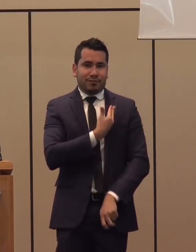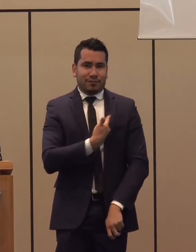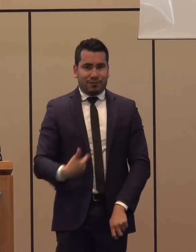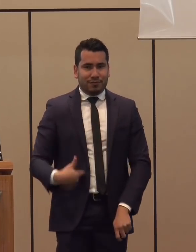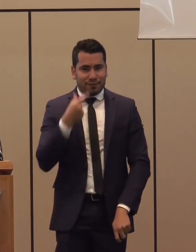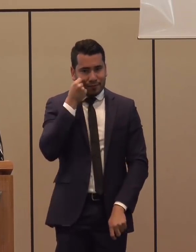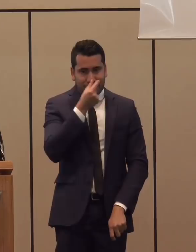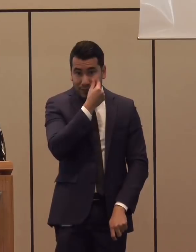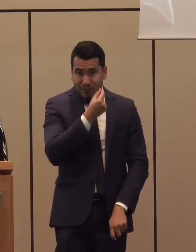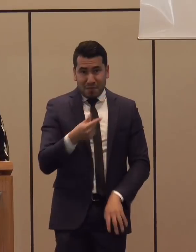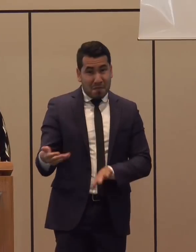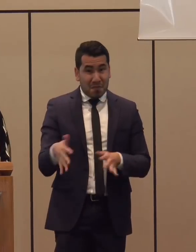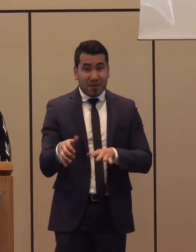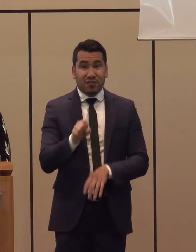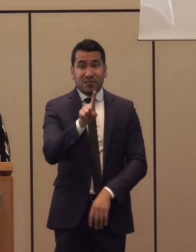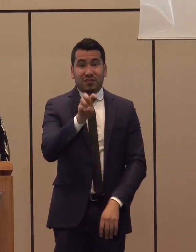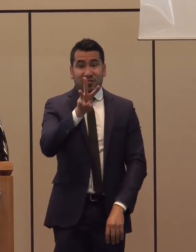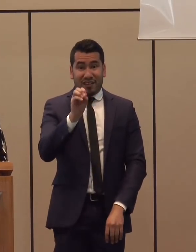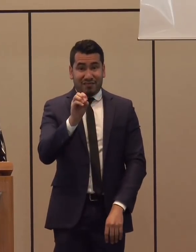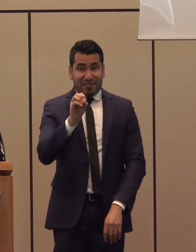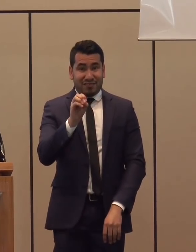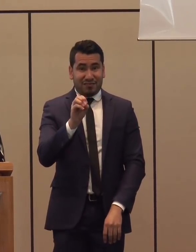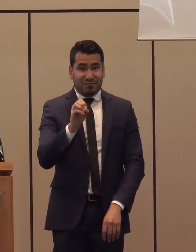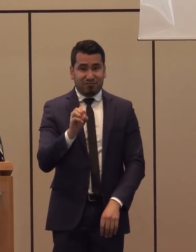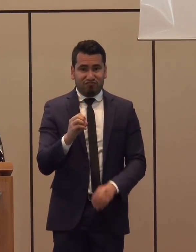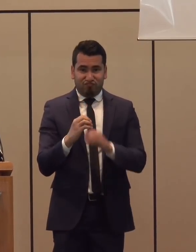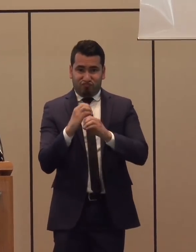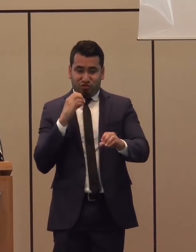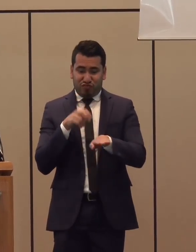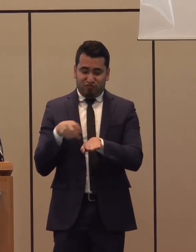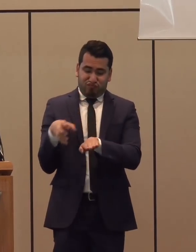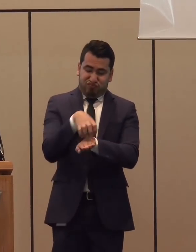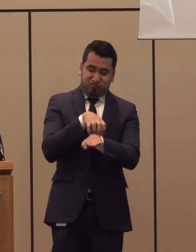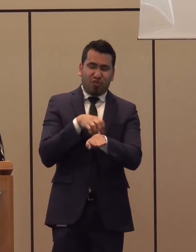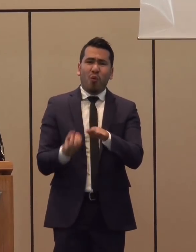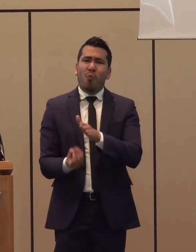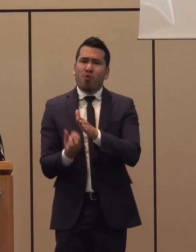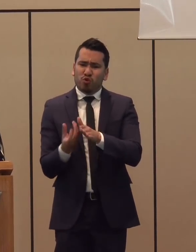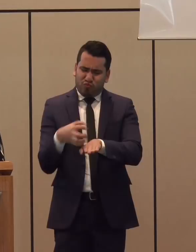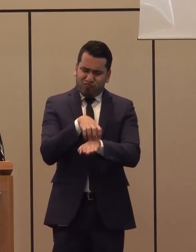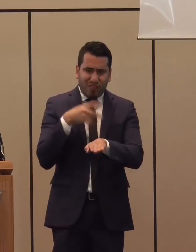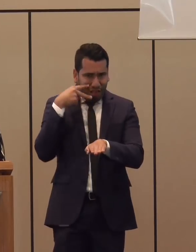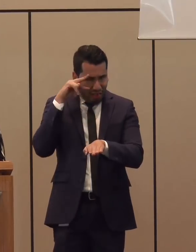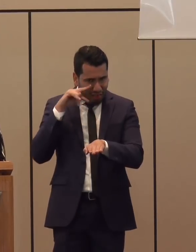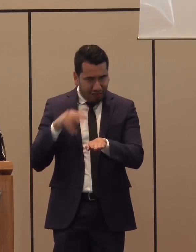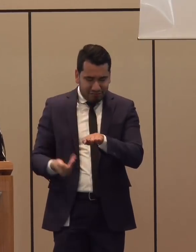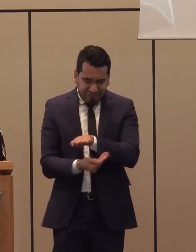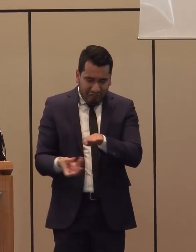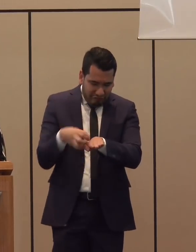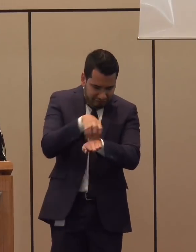se han retenido más de 130 contenedores especialmente en buenaventura donde es el puerto donde más